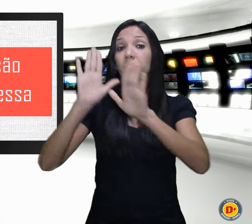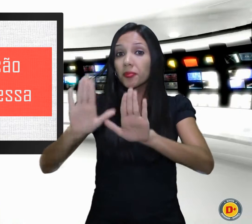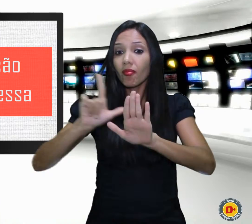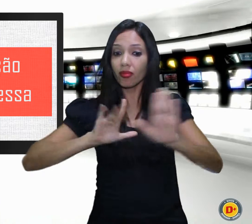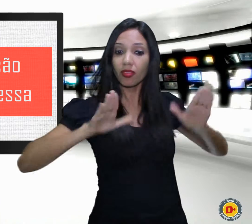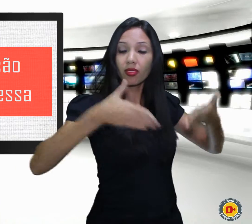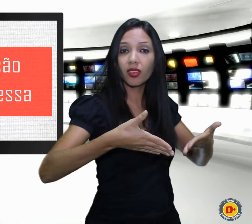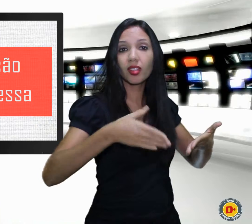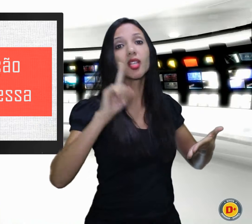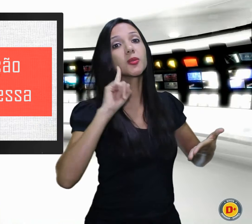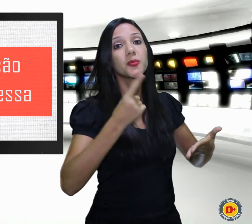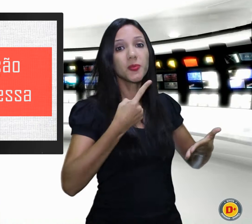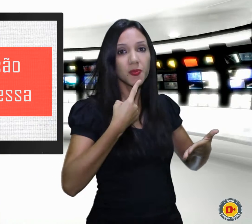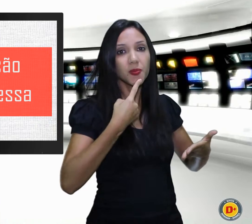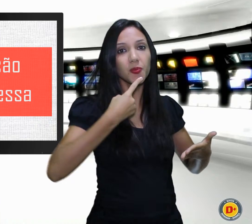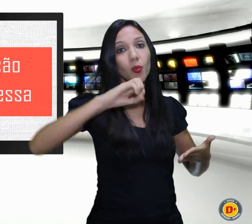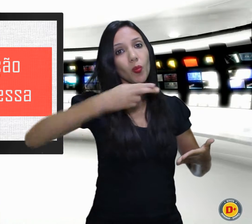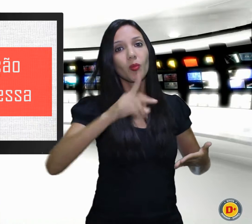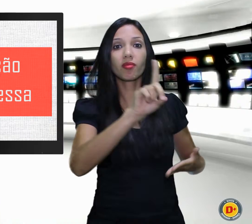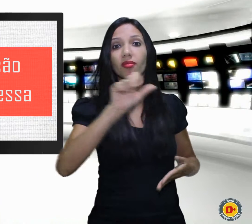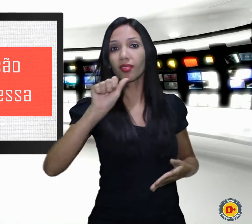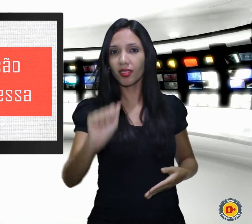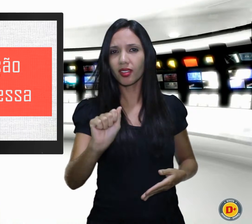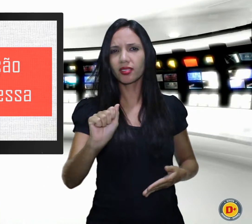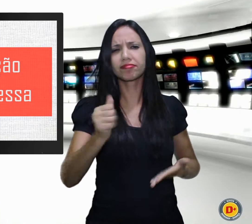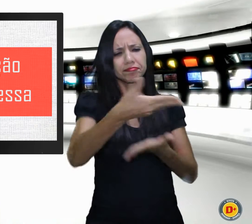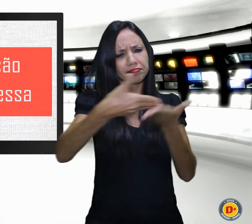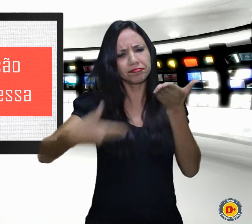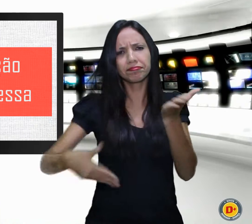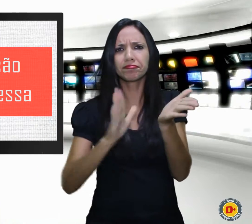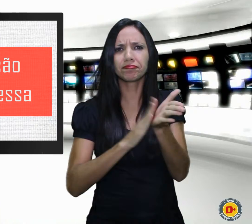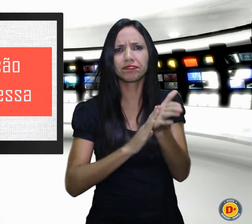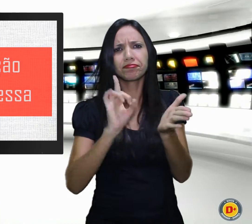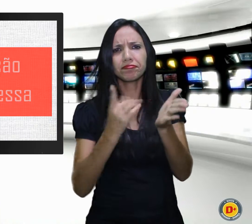e com deficiência auditiva, o documento apenas retoma os dispositivos do Decreto